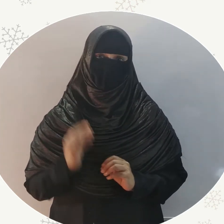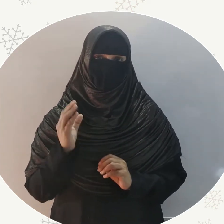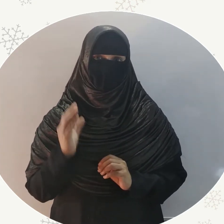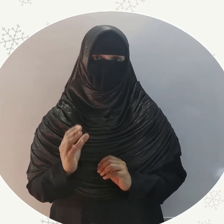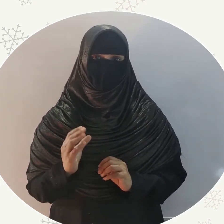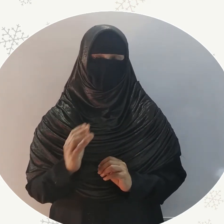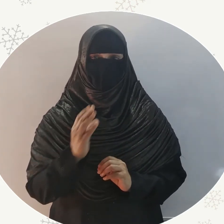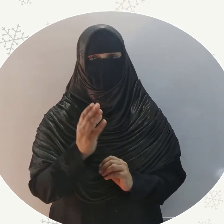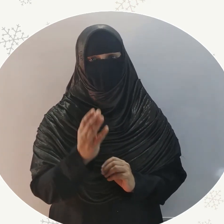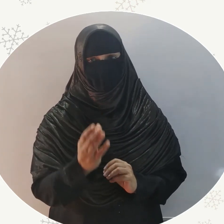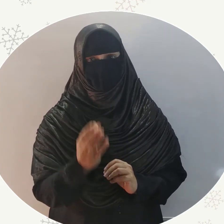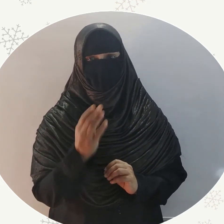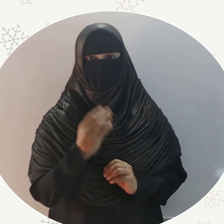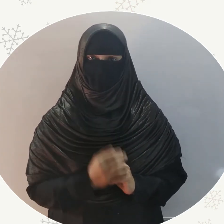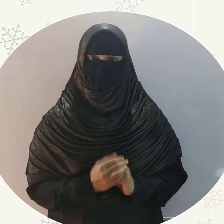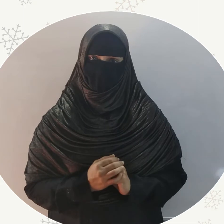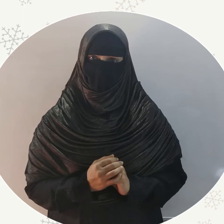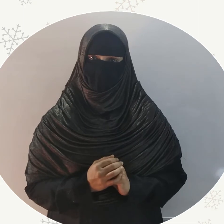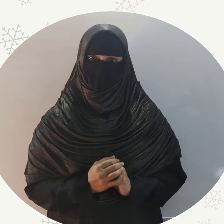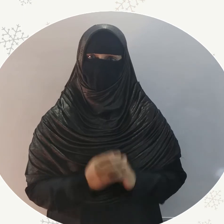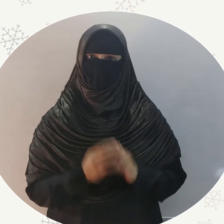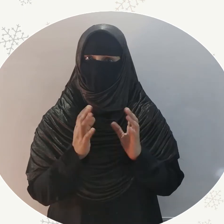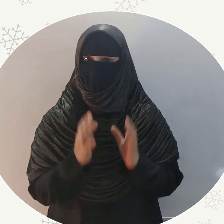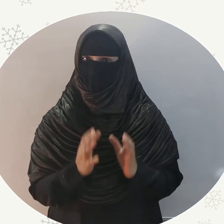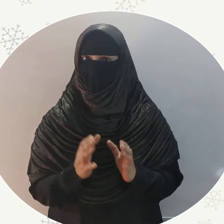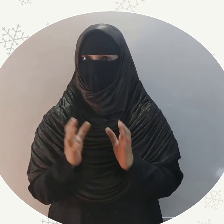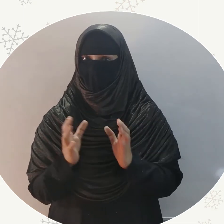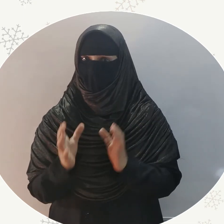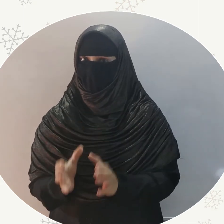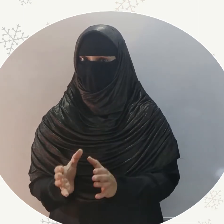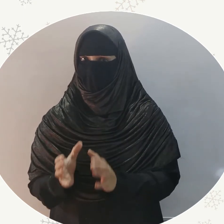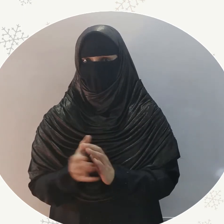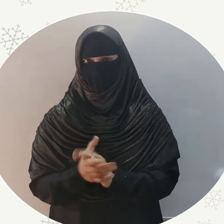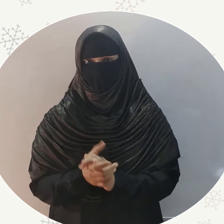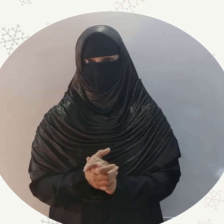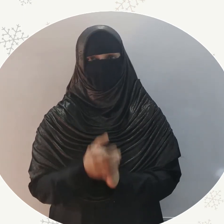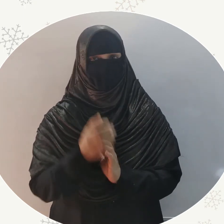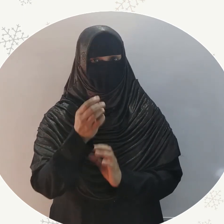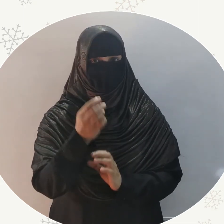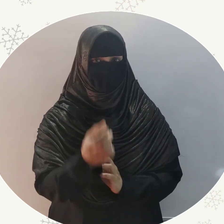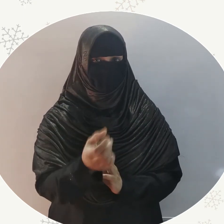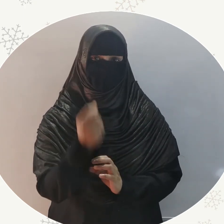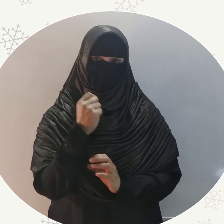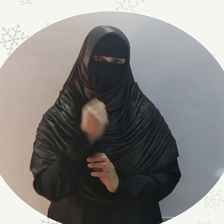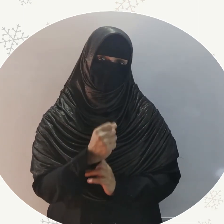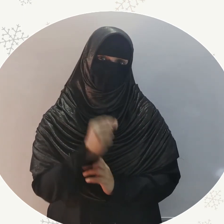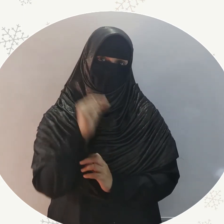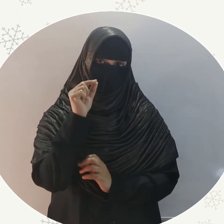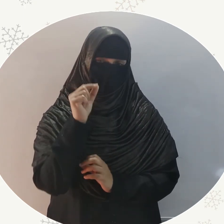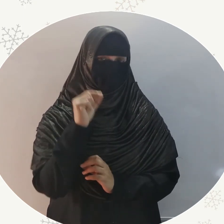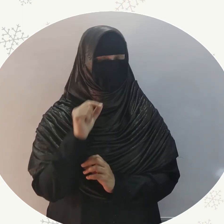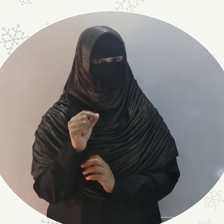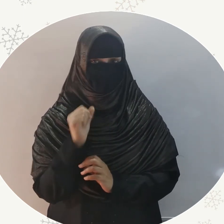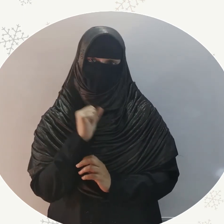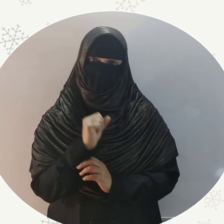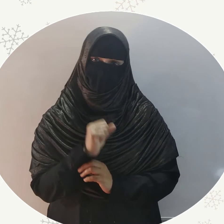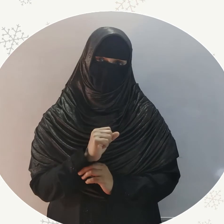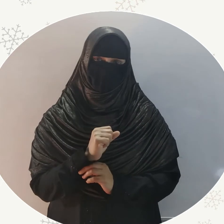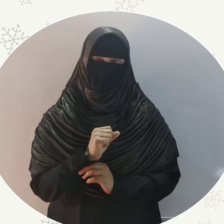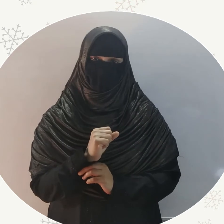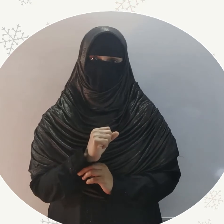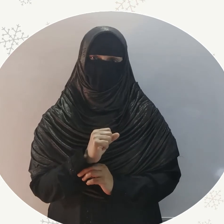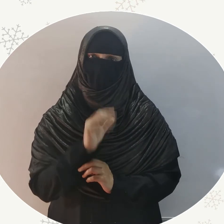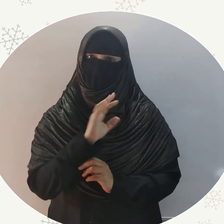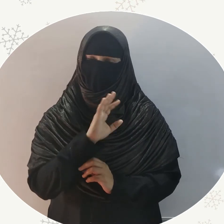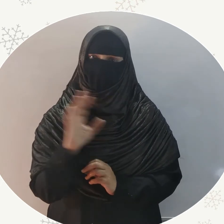എഴുതുന്നതും പ്രൊണൗൺസിയേഷനിലും വളരെയധികം വ്യത്യാസം ഉണ്ട്. അപ്പോൾ മലയാളത്തിലും നമ്മുടെ ഇംഗ്ലീഷിലുള്ള വ്യത്യാസം ഇത് തന്നെയാണ്. ഇംഗ്ലീഷിൽ നമ്മൾ